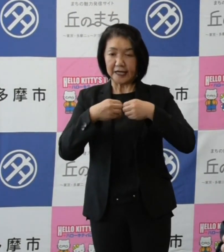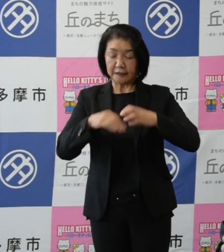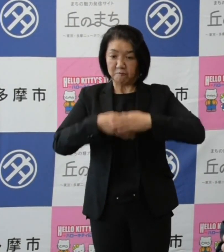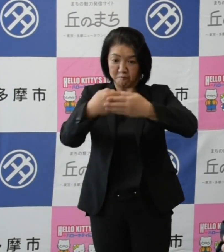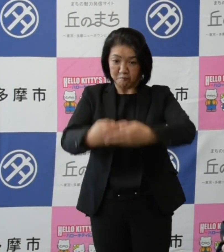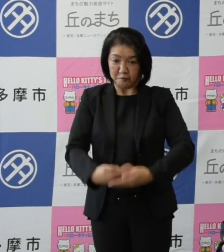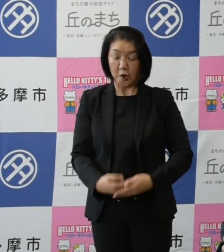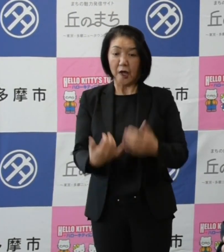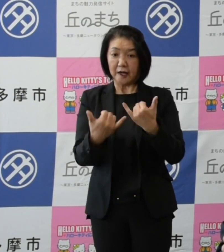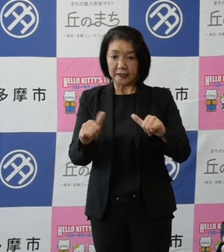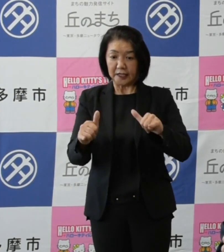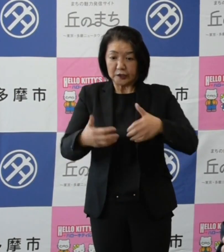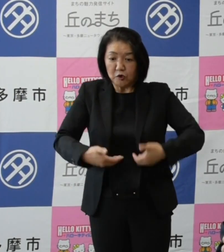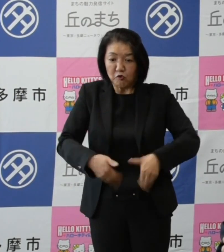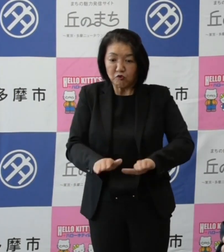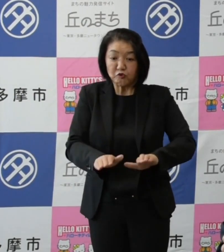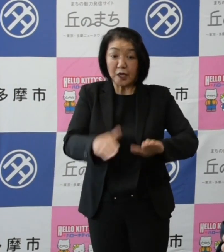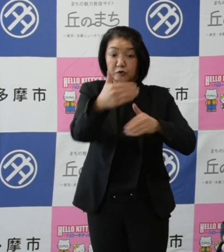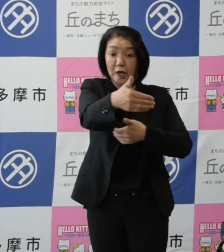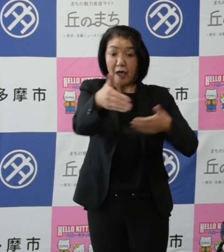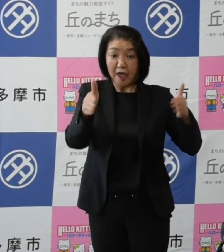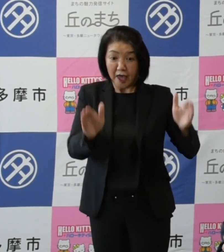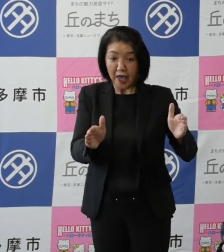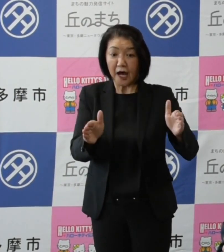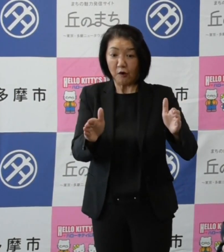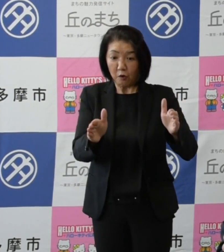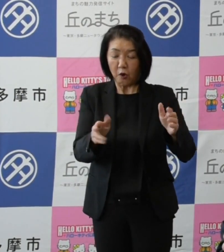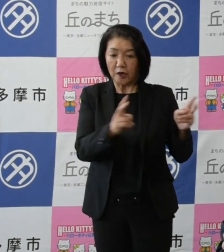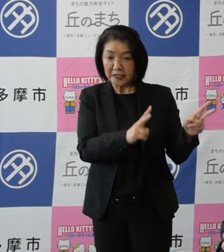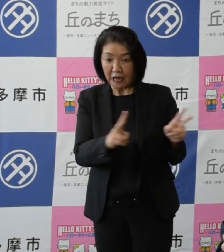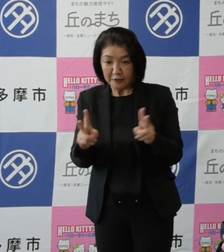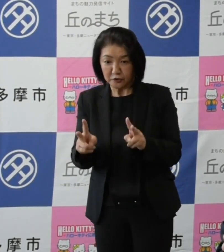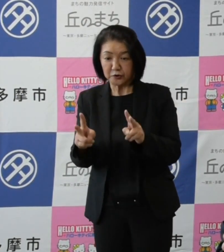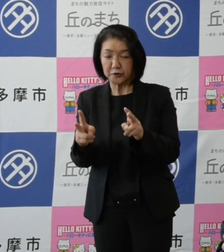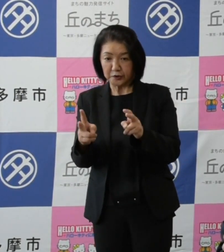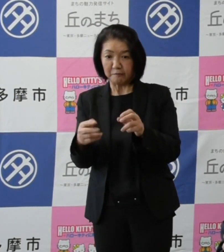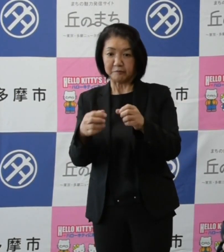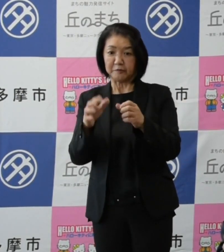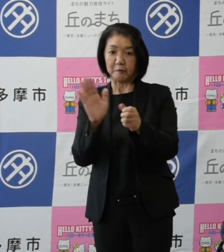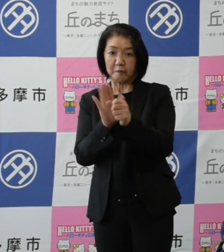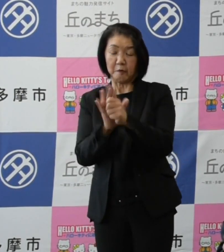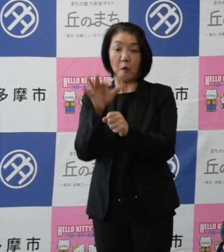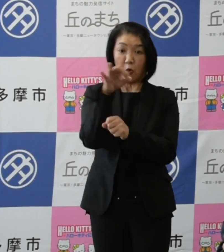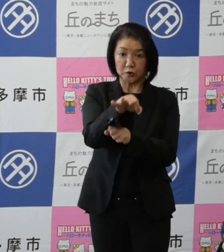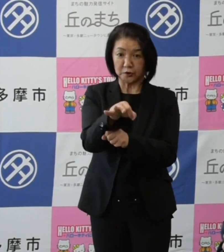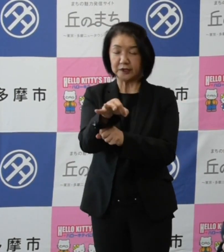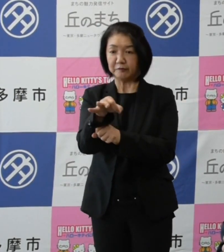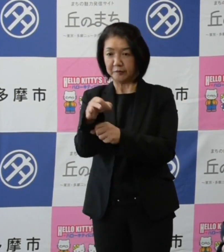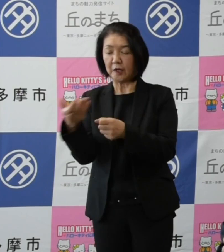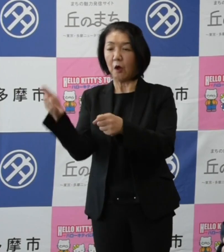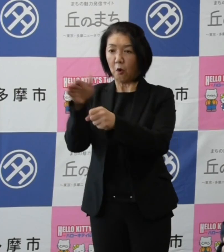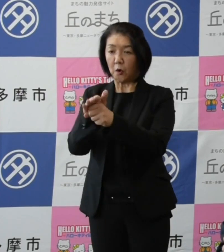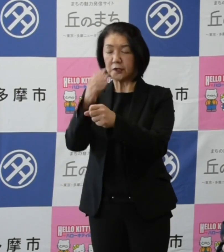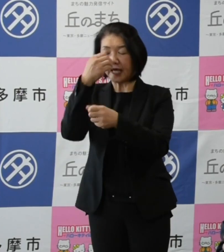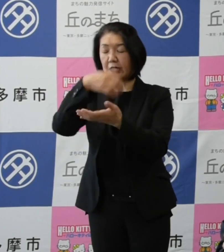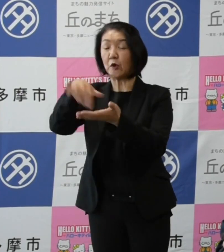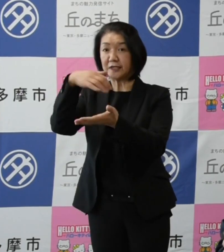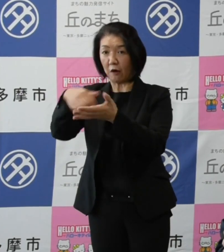室整備費補助金の補正予算を9月議会に追加送付しました。